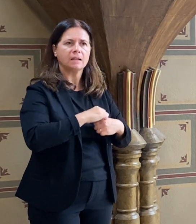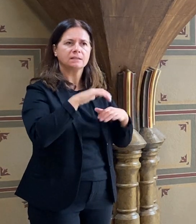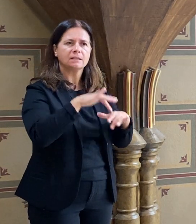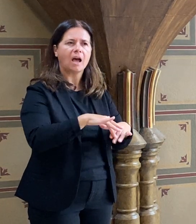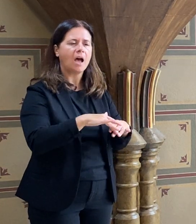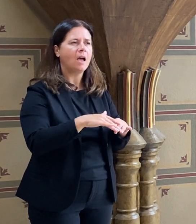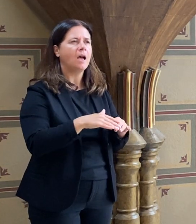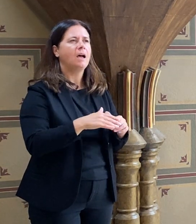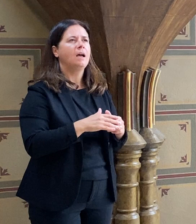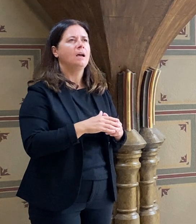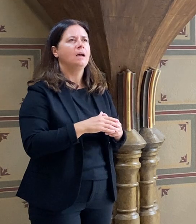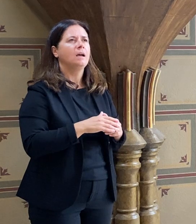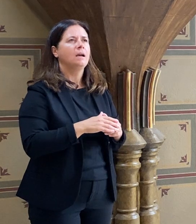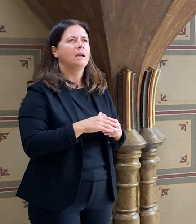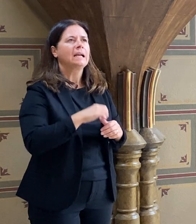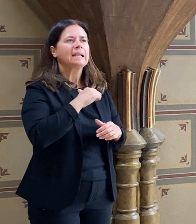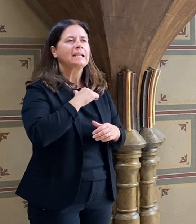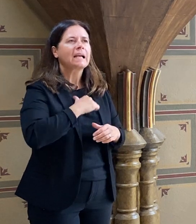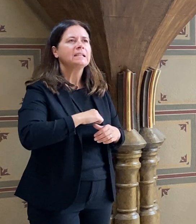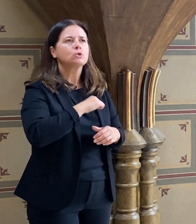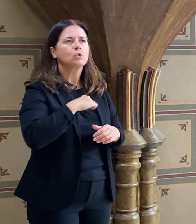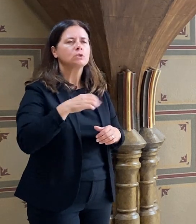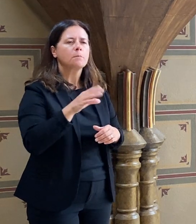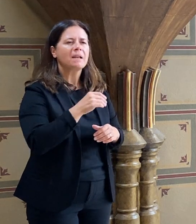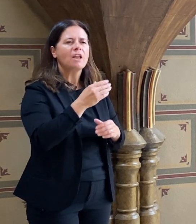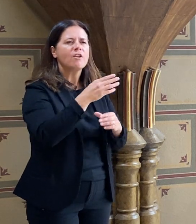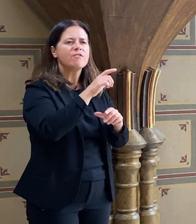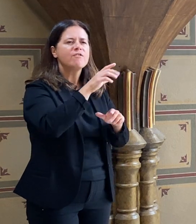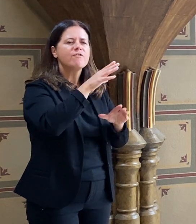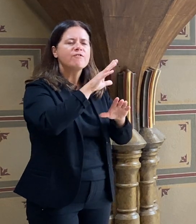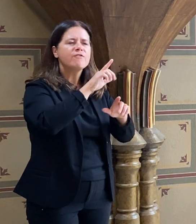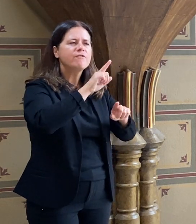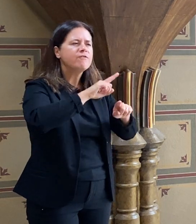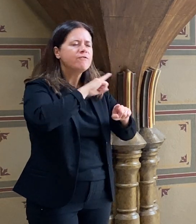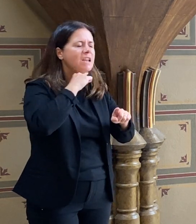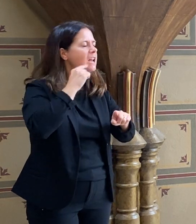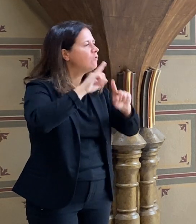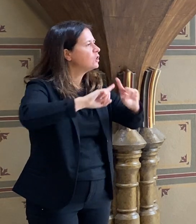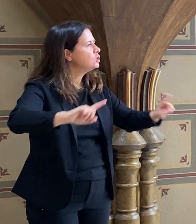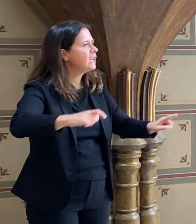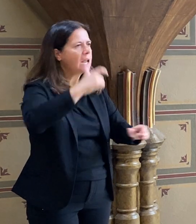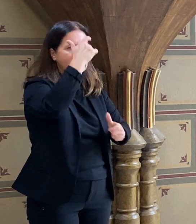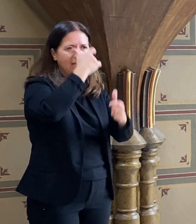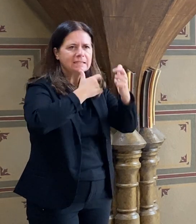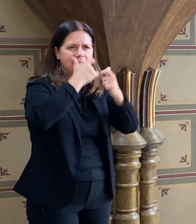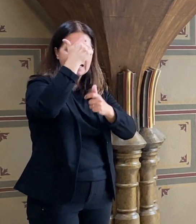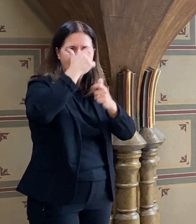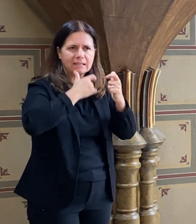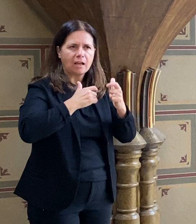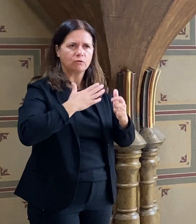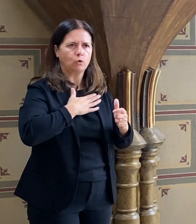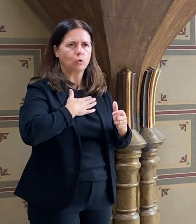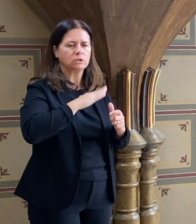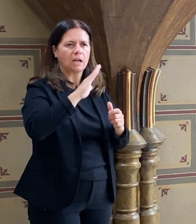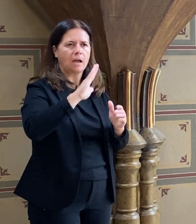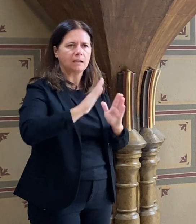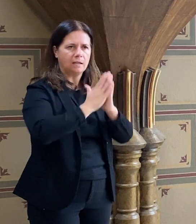eine, den ungeteilten Christus mit den vielen Gesichtern unserer Kirchen zu